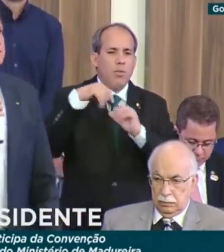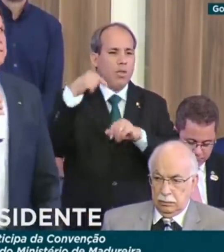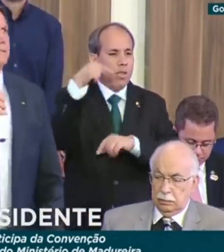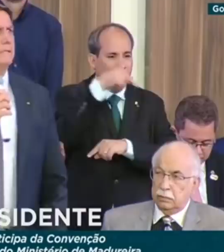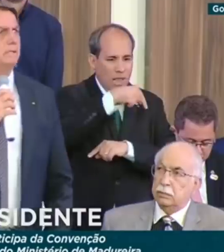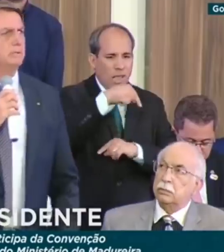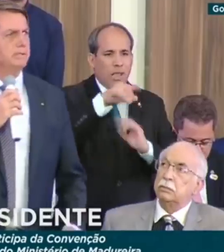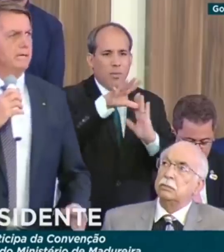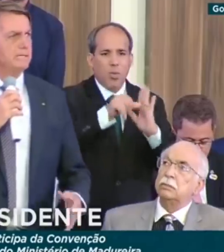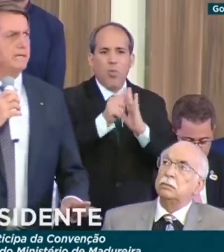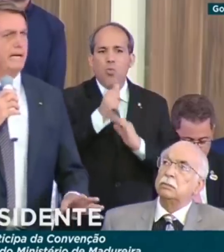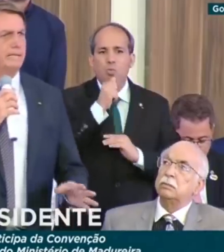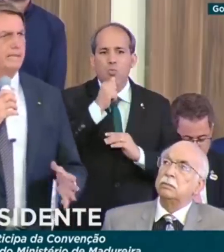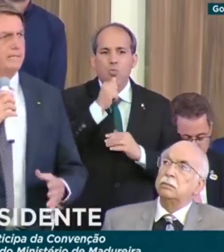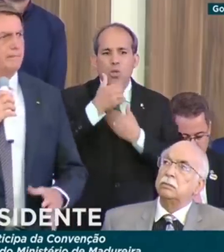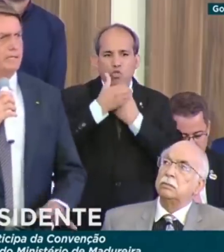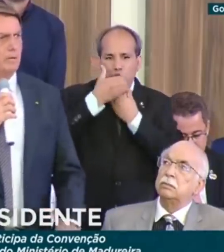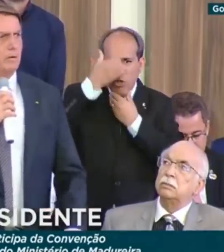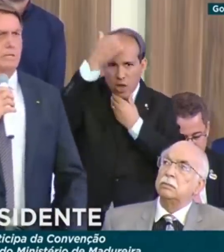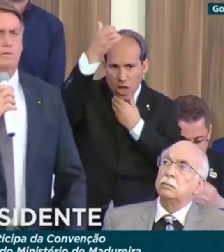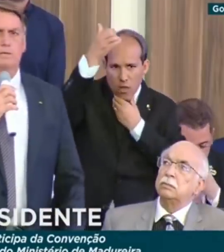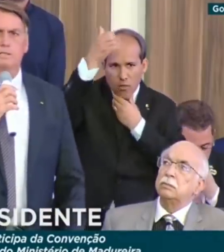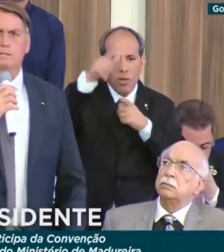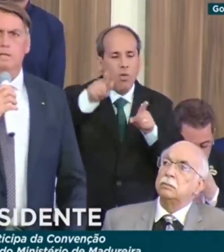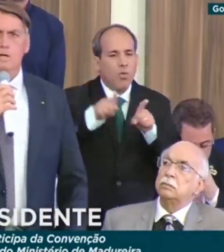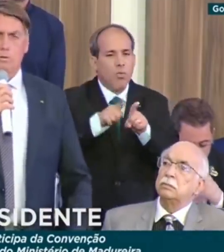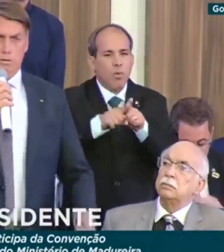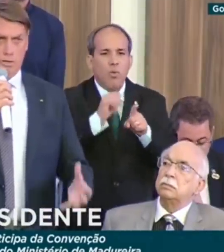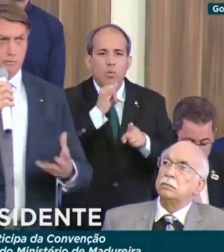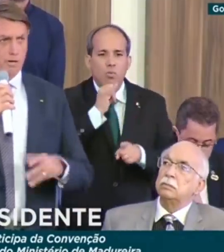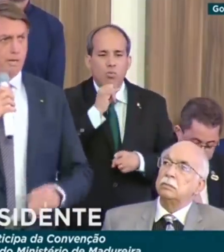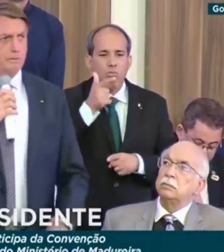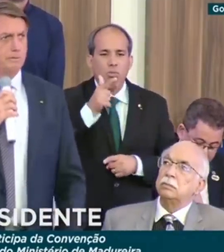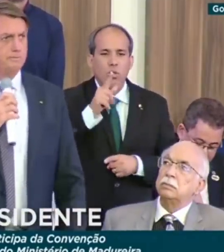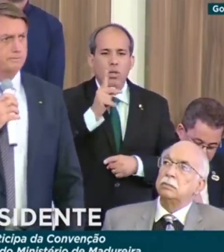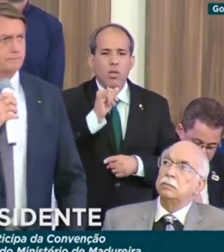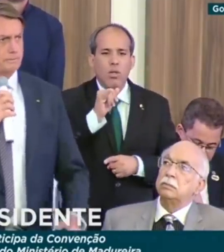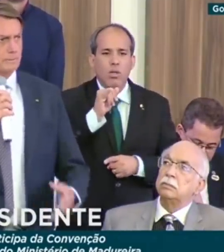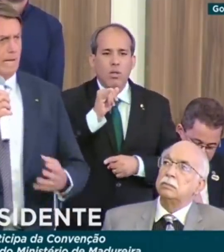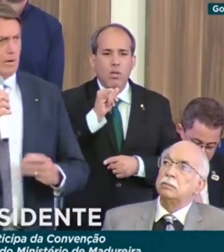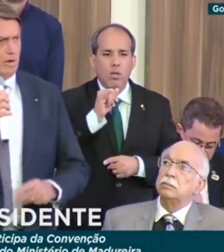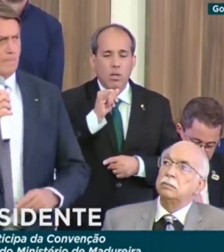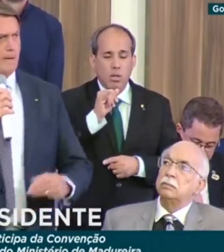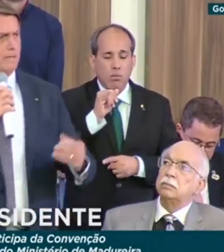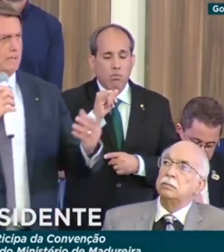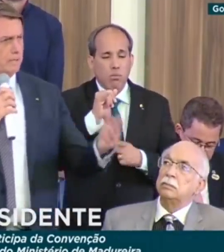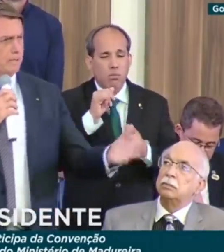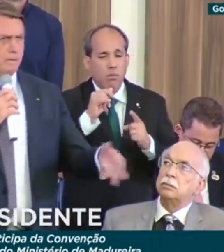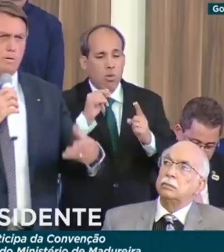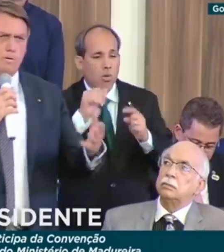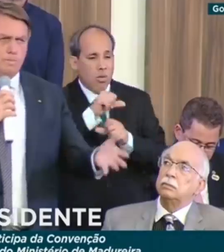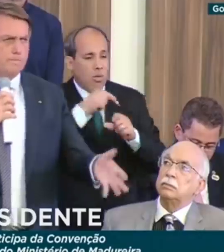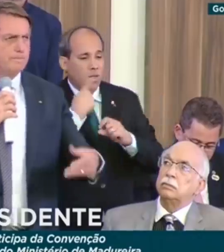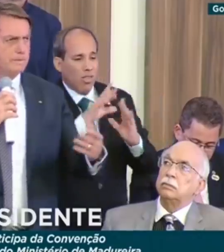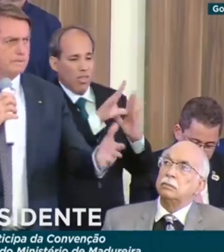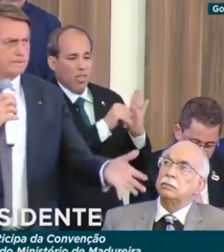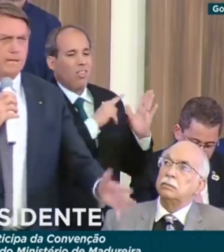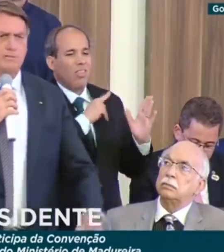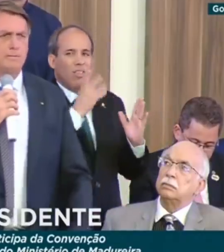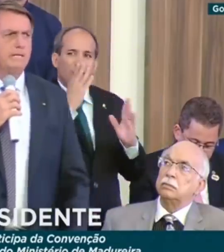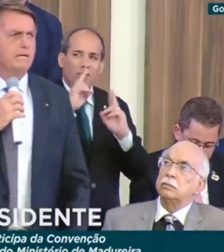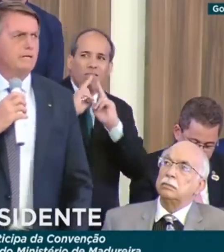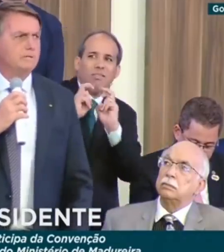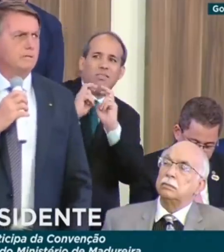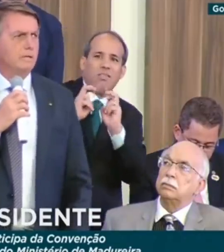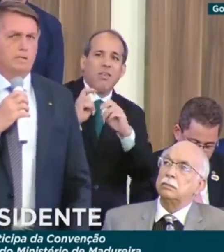hipopótamos. O que eles querem é exatamente outra coisa. Quando nós voamos à Europa ou